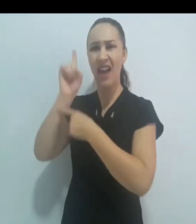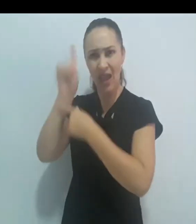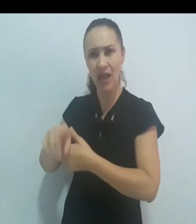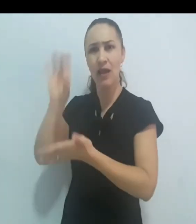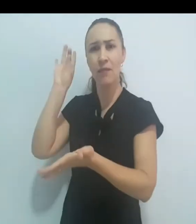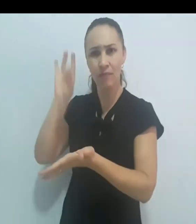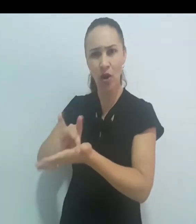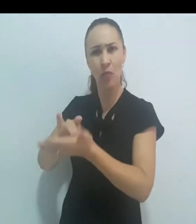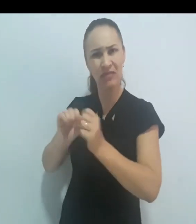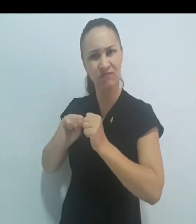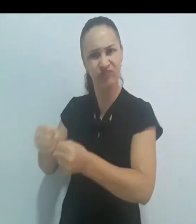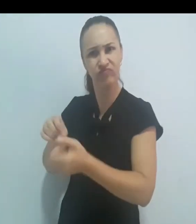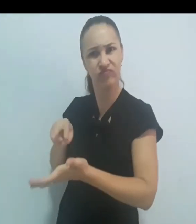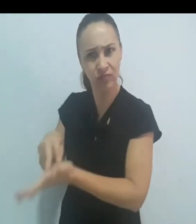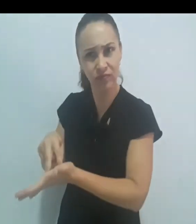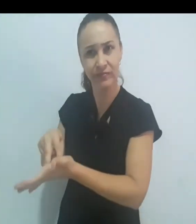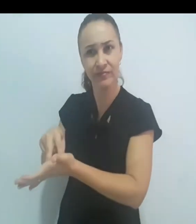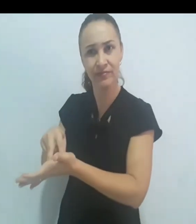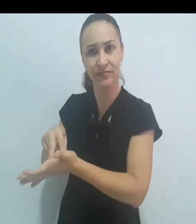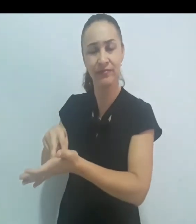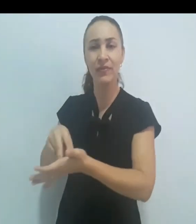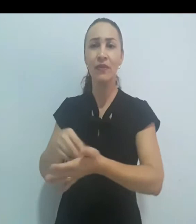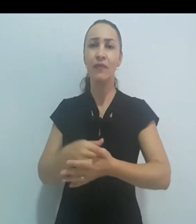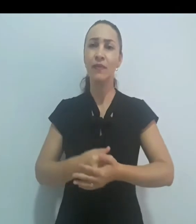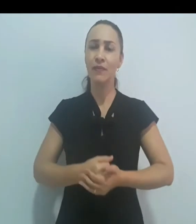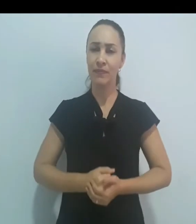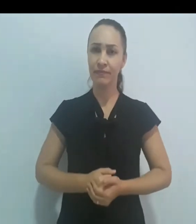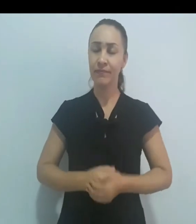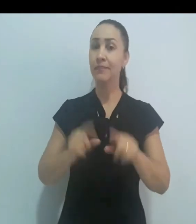uma literatura de engajamento.